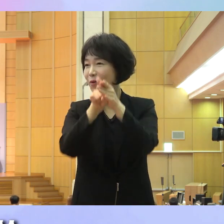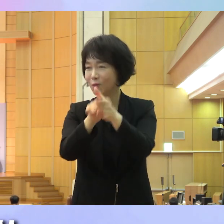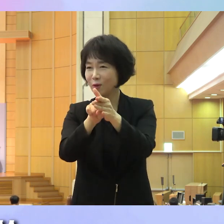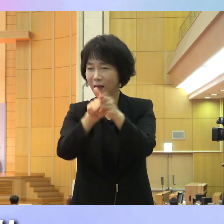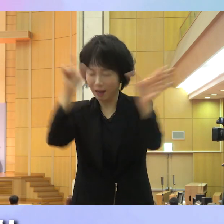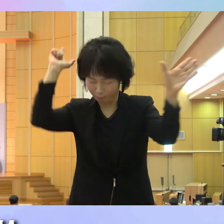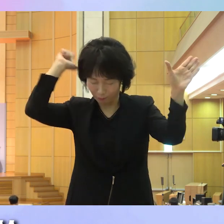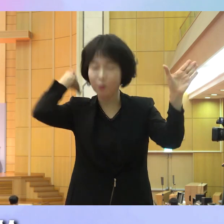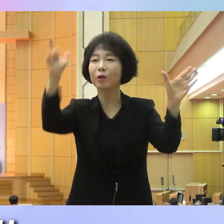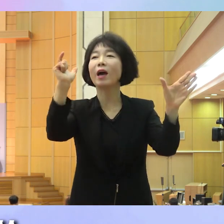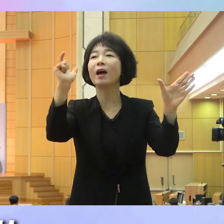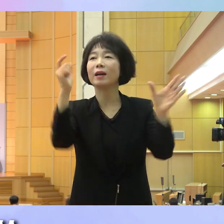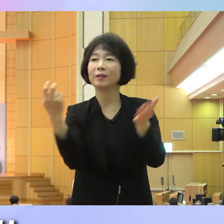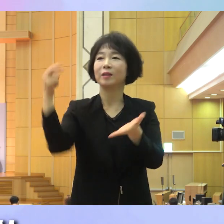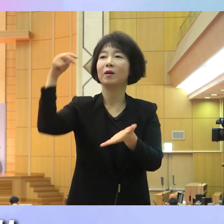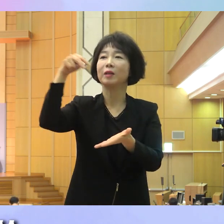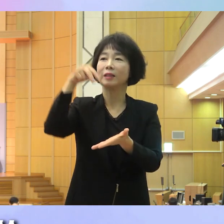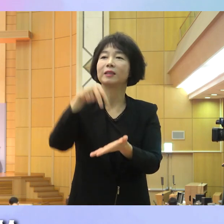믿고 굳게